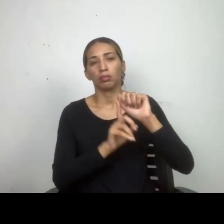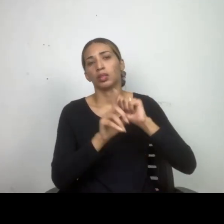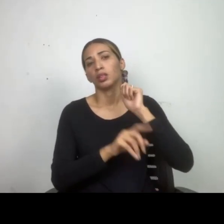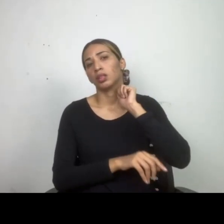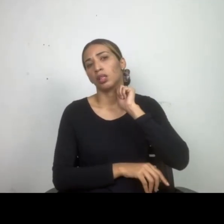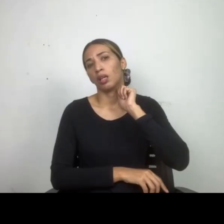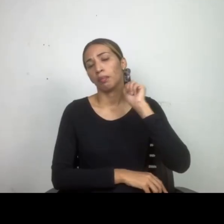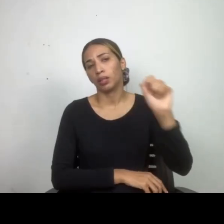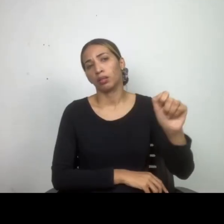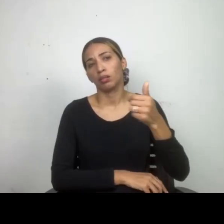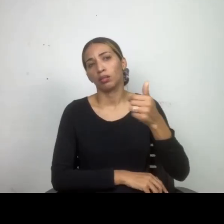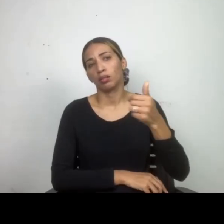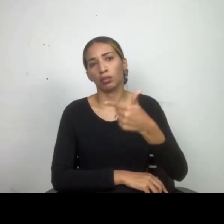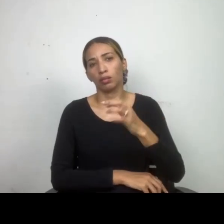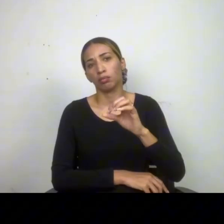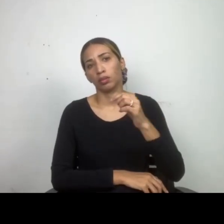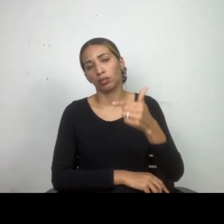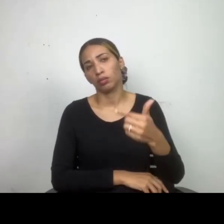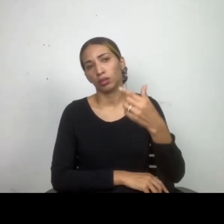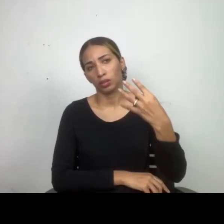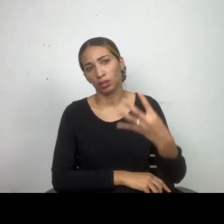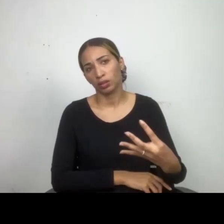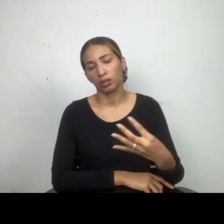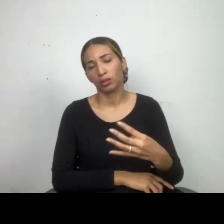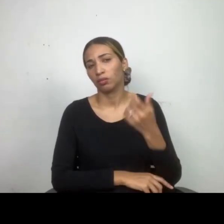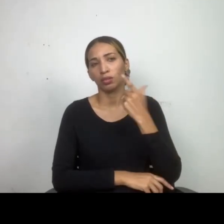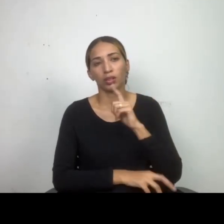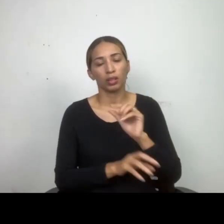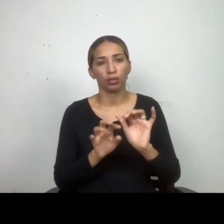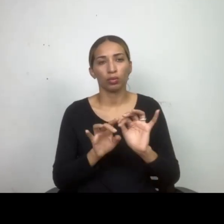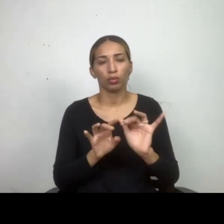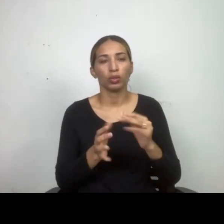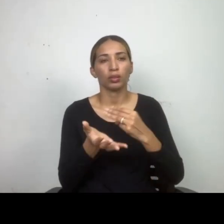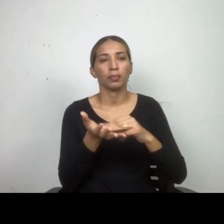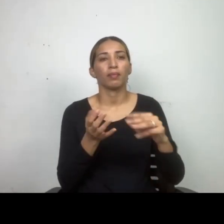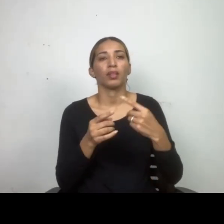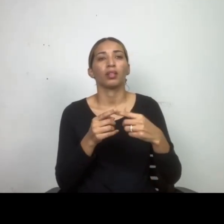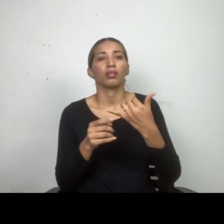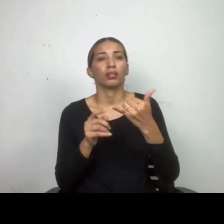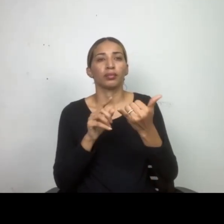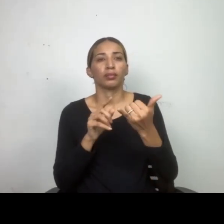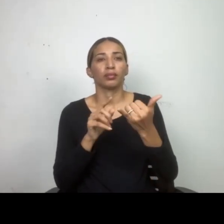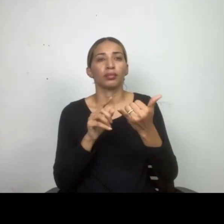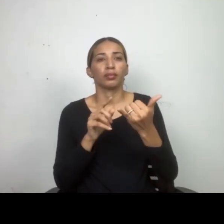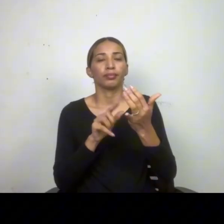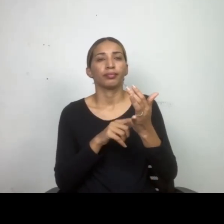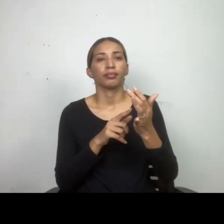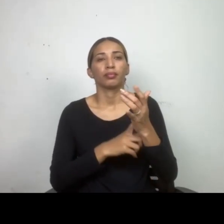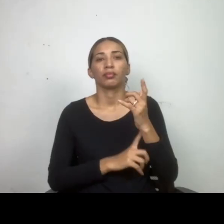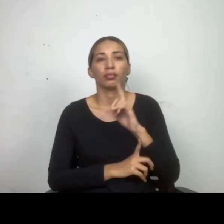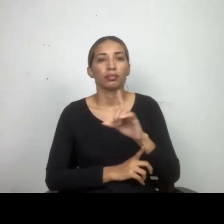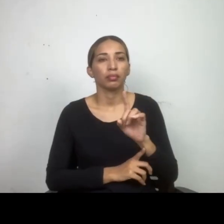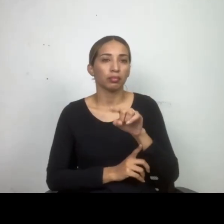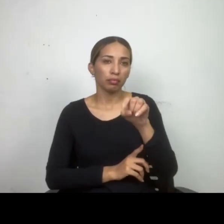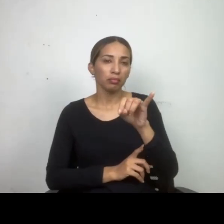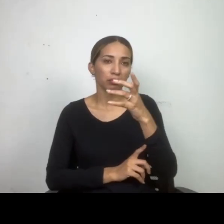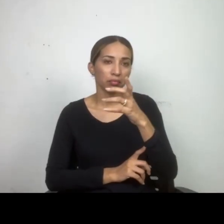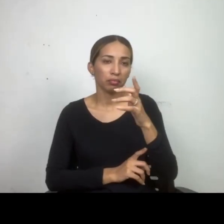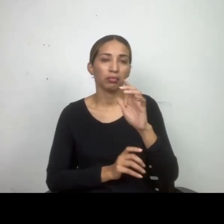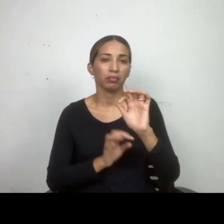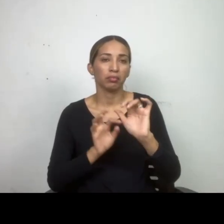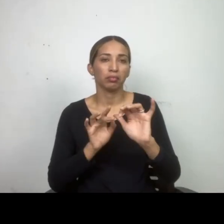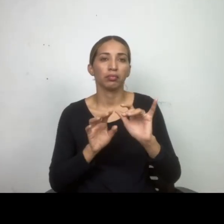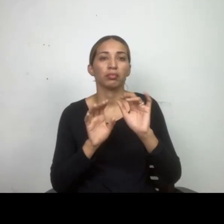2024, tá? Só não dá para eu digitar porque eu estou no celular e aí eu não consigo fazer isso. Mas alguém, se puder digitar aí para mim, eu agradeço. Então,